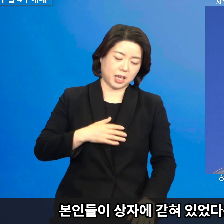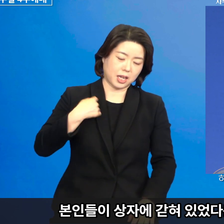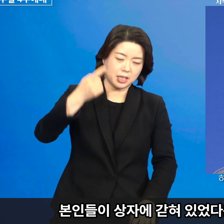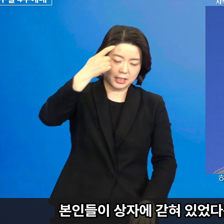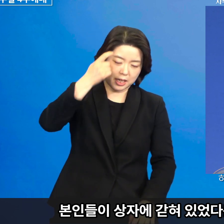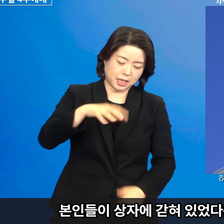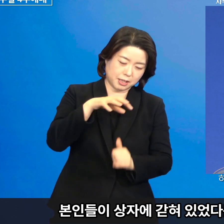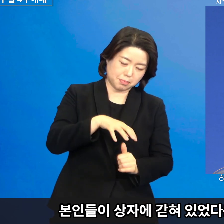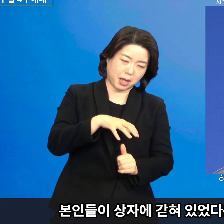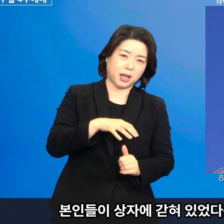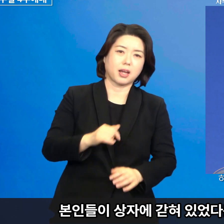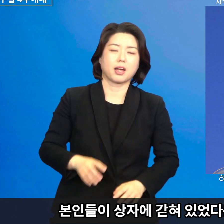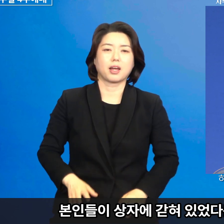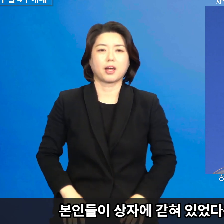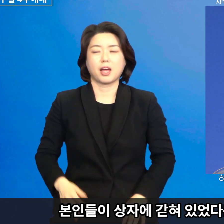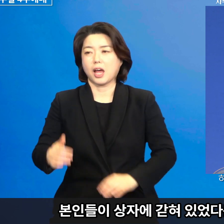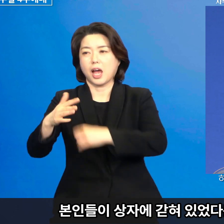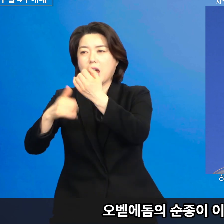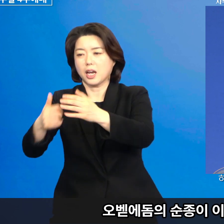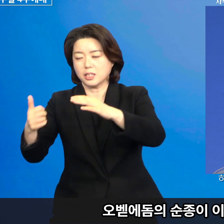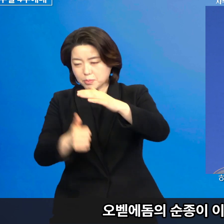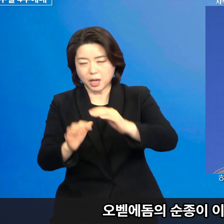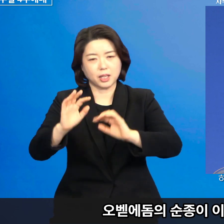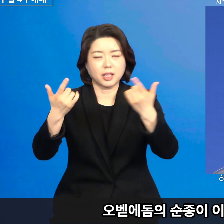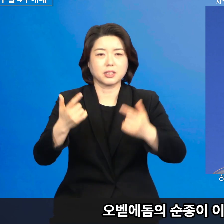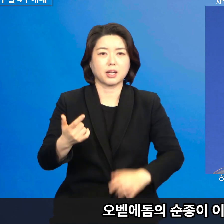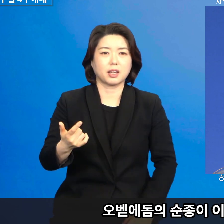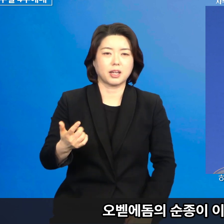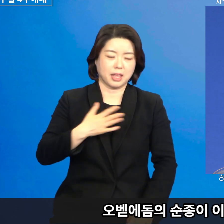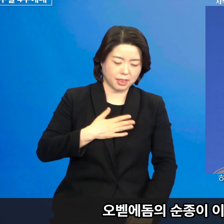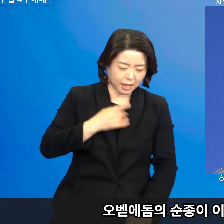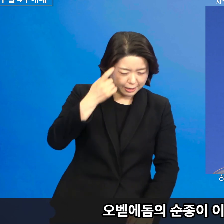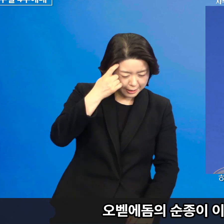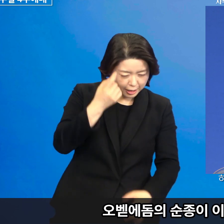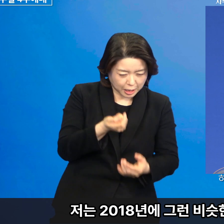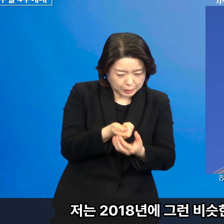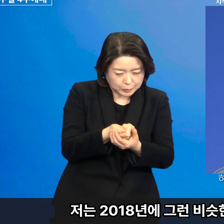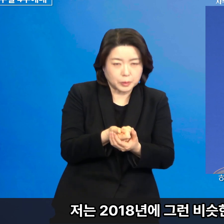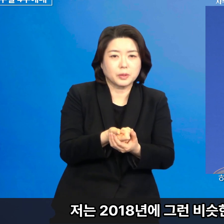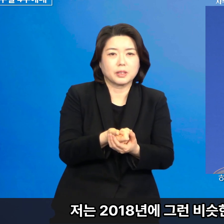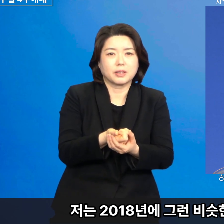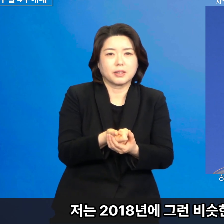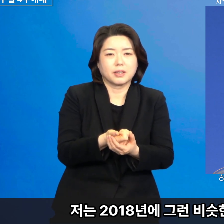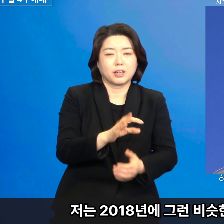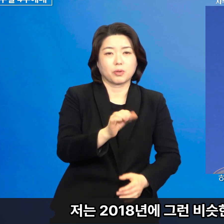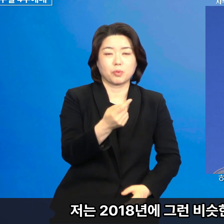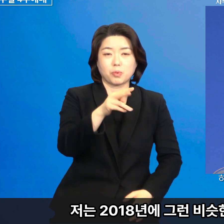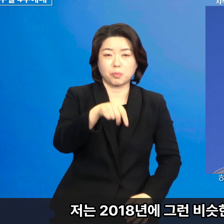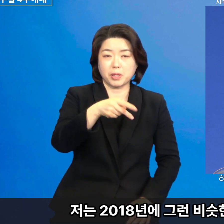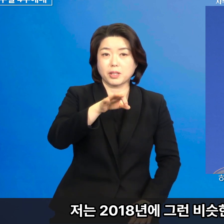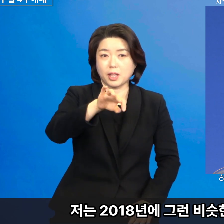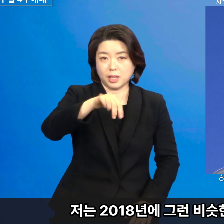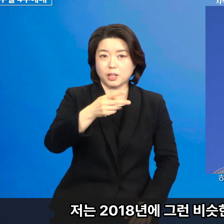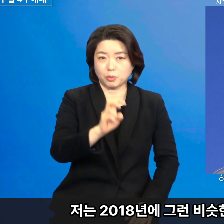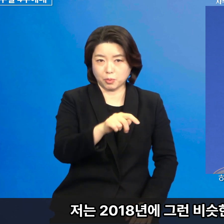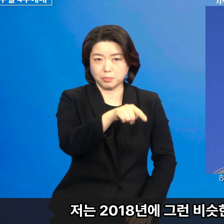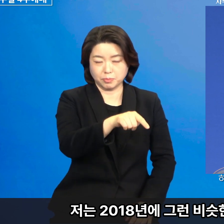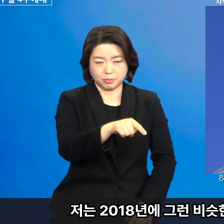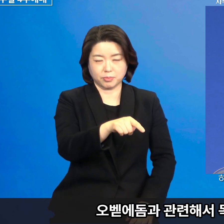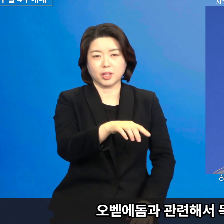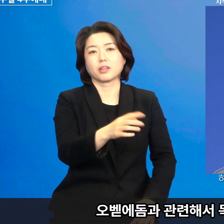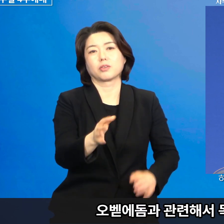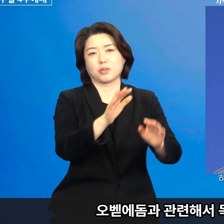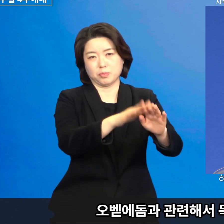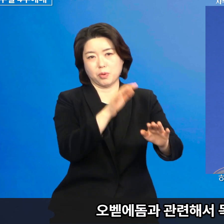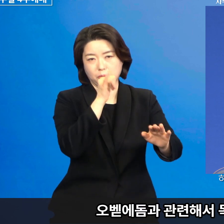것을 깨닫게 되는 것이죠. 오벳 에돔의 순종이 이런 복을 불러왔어요. 저는 2018년에 그런 비슷한 에피소드가